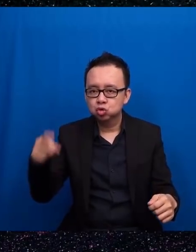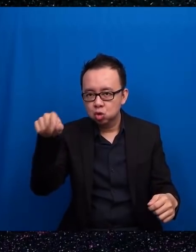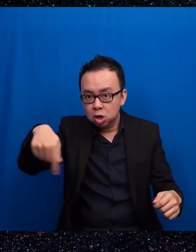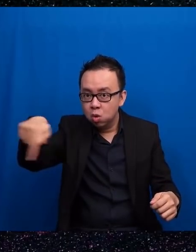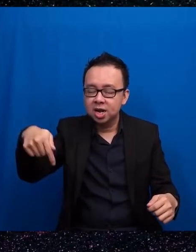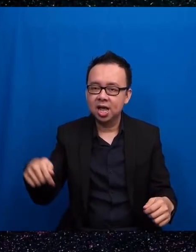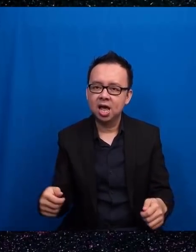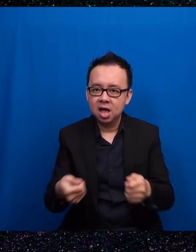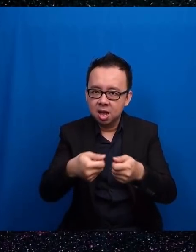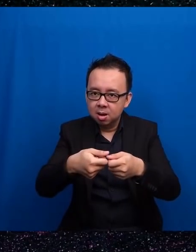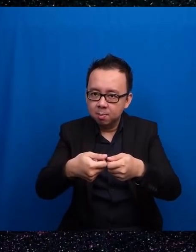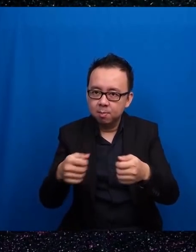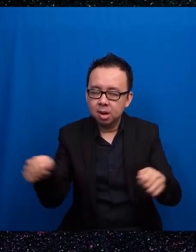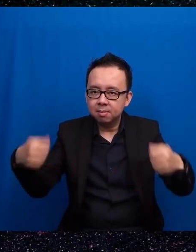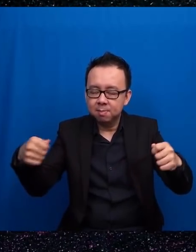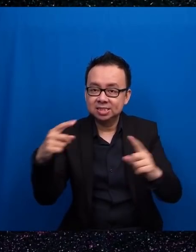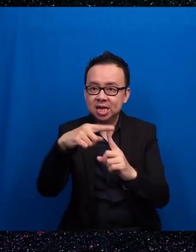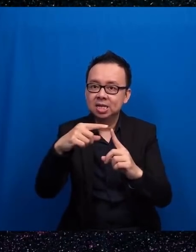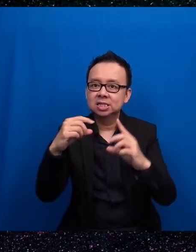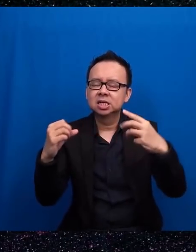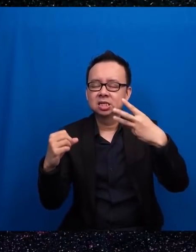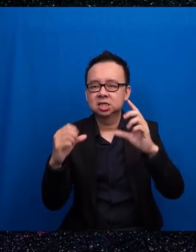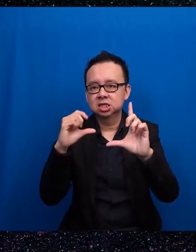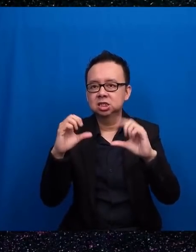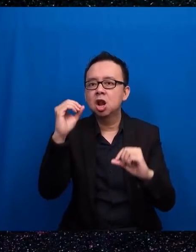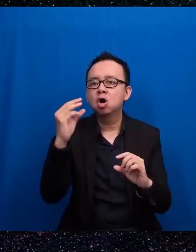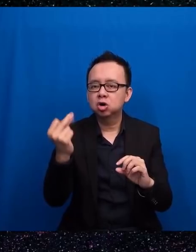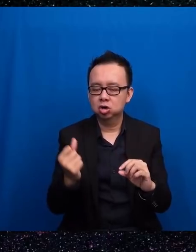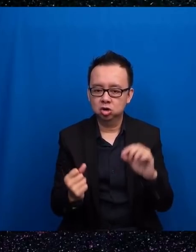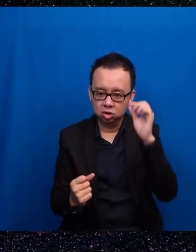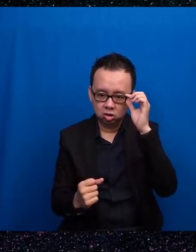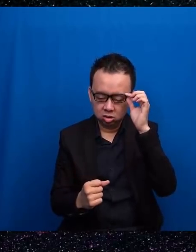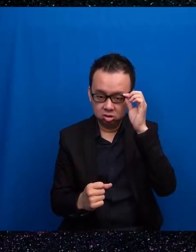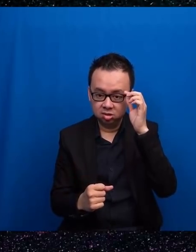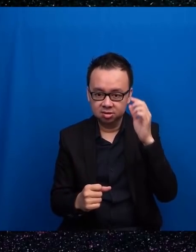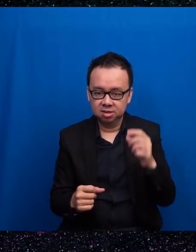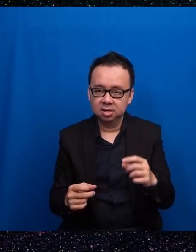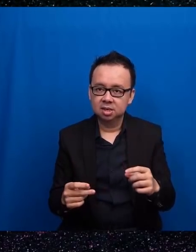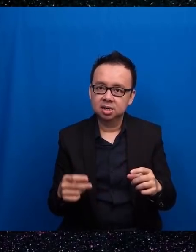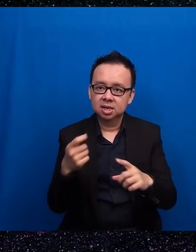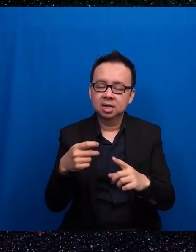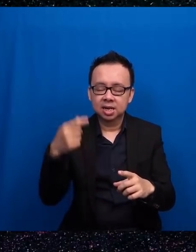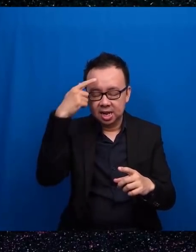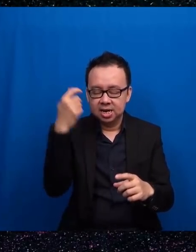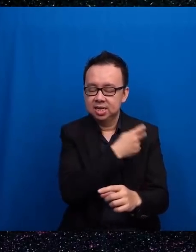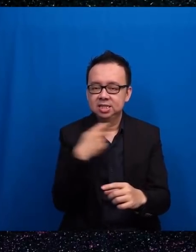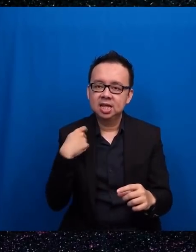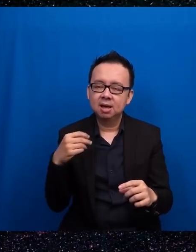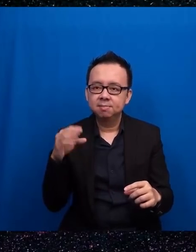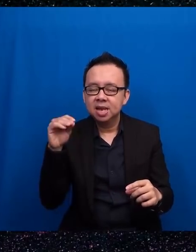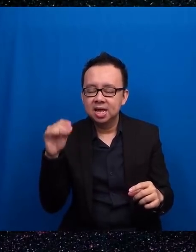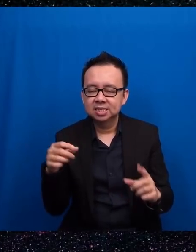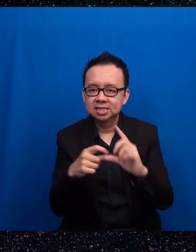juga bisa jadi berkat buat mereka. Do something. Karena Sabat disebut hari yang mulia. Jadilah